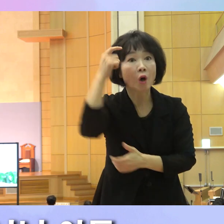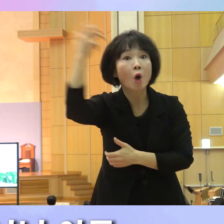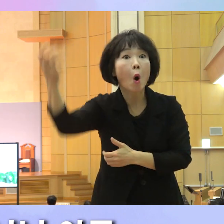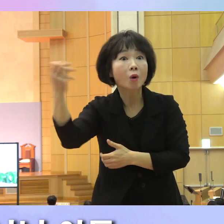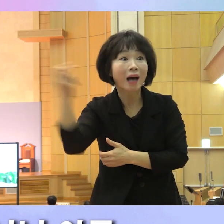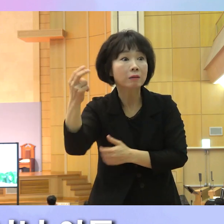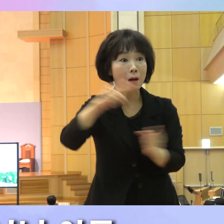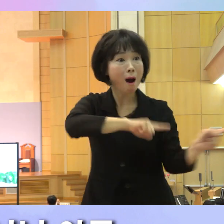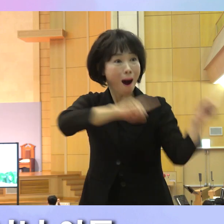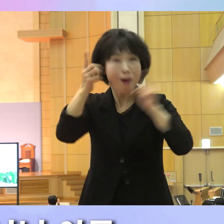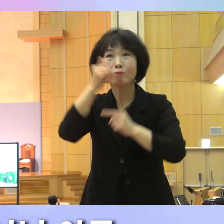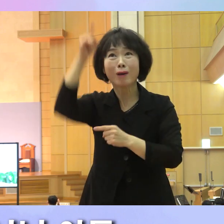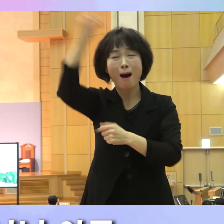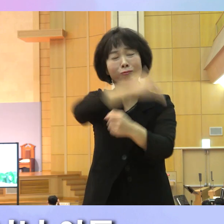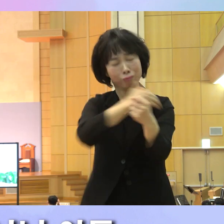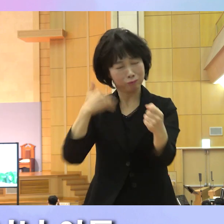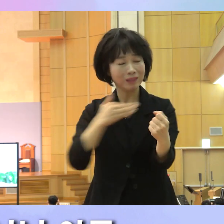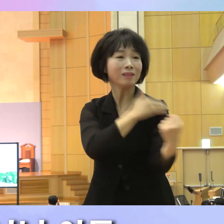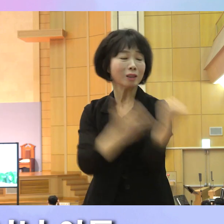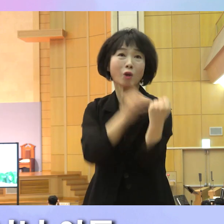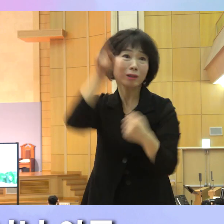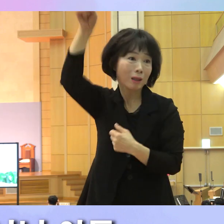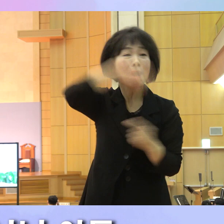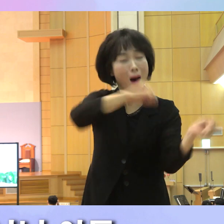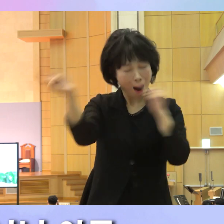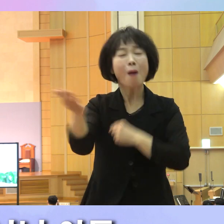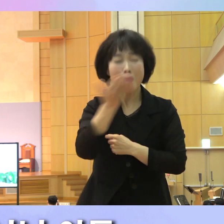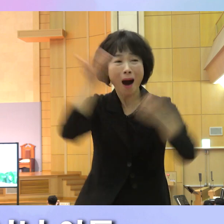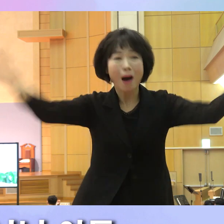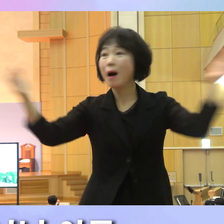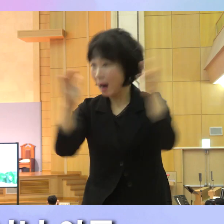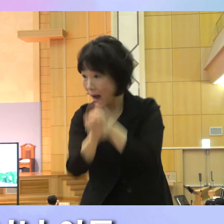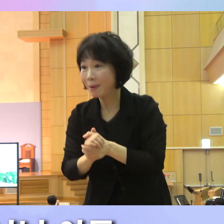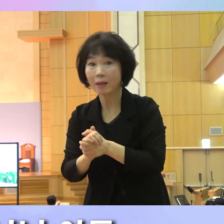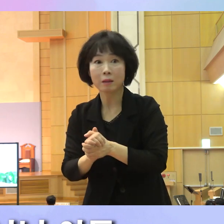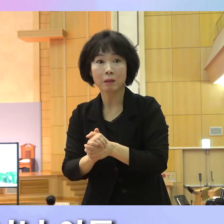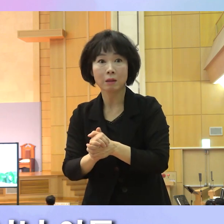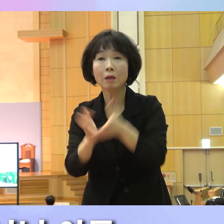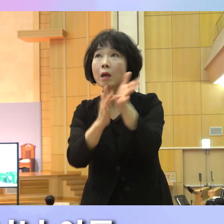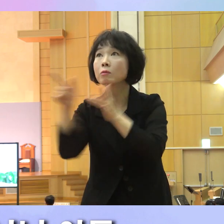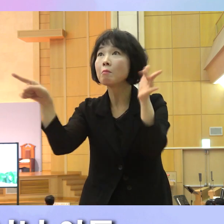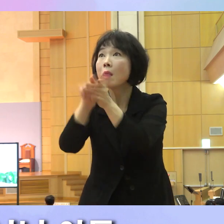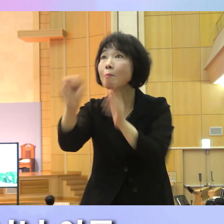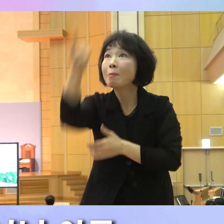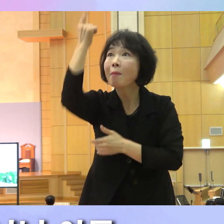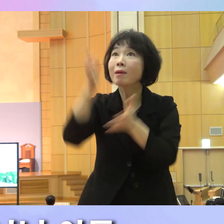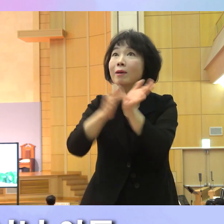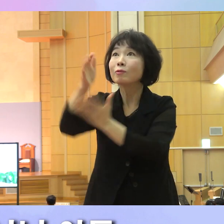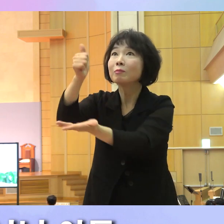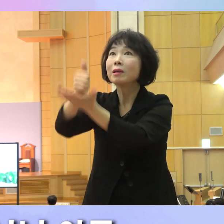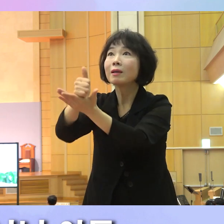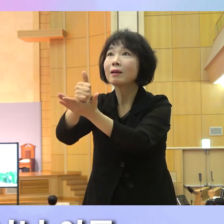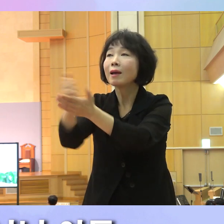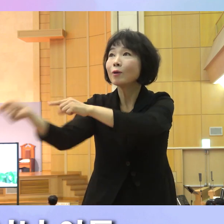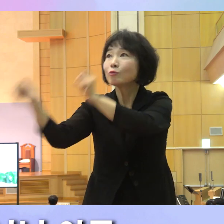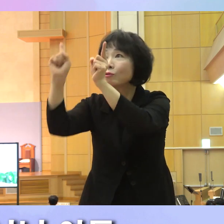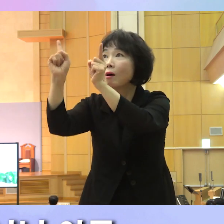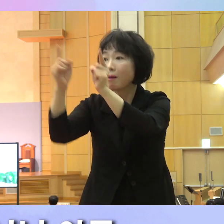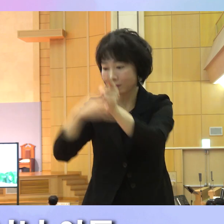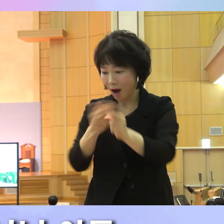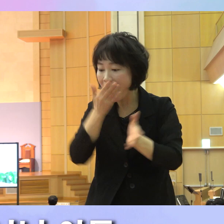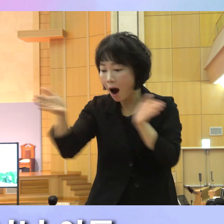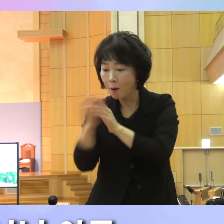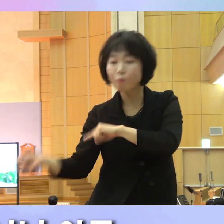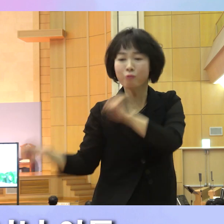예수님을 죽이셨다가, 우리 죄를 위해 죽으셨다가 살아나게 하시고 그 예수를 믿음으로 예수 죽음, 내 죽음, 예수 부활, 내 부활,